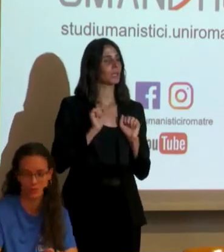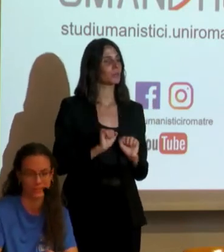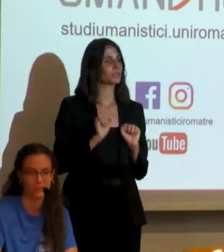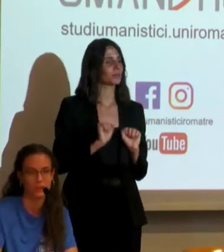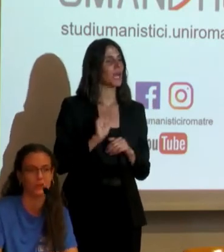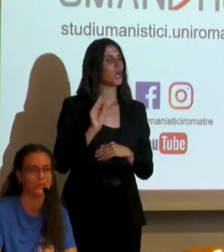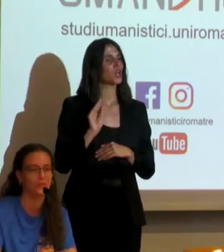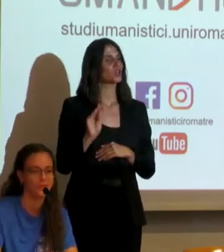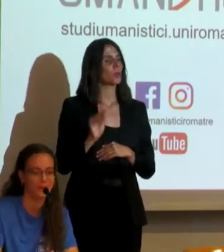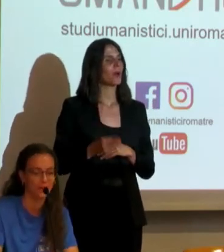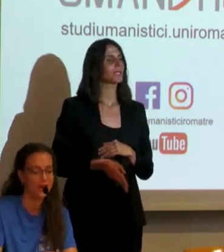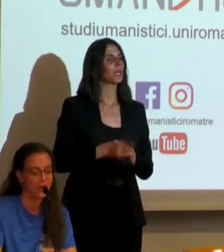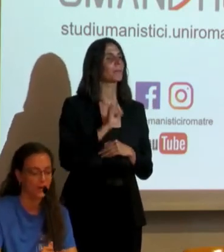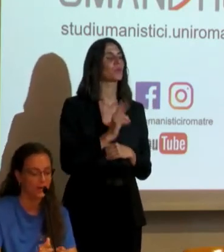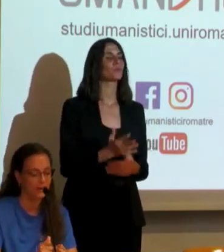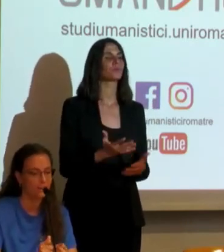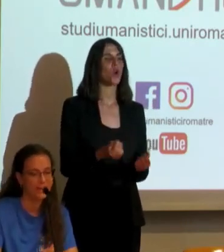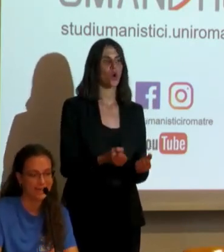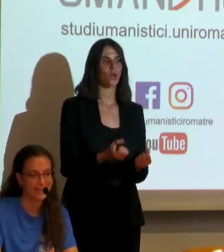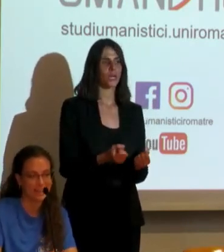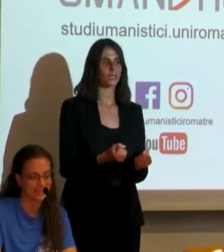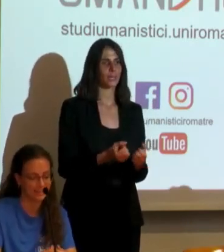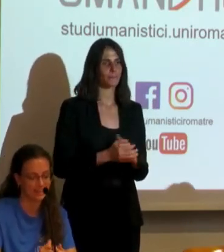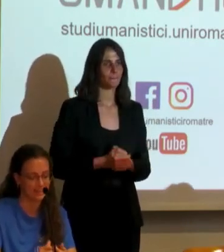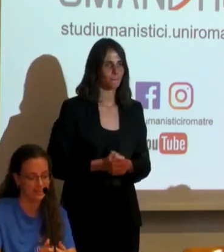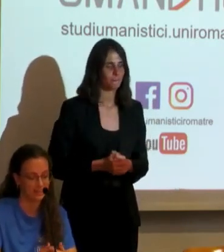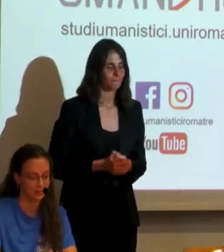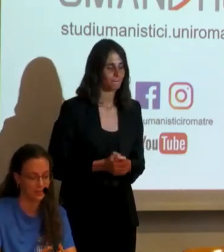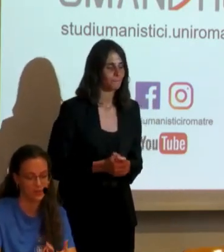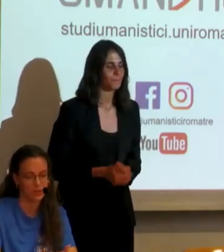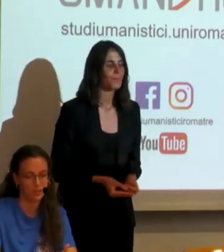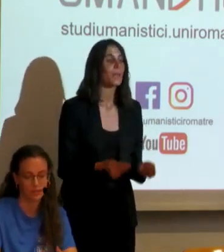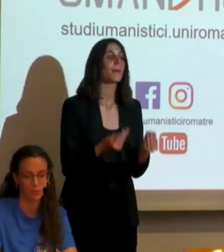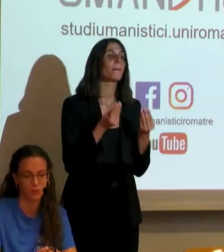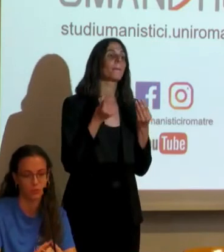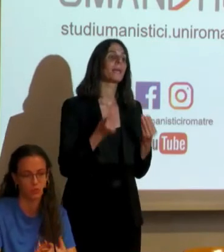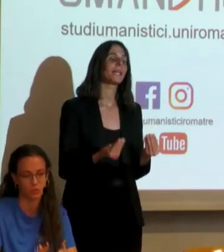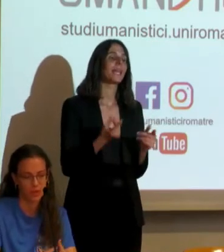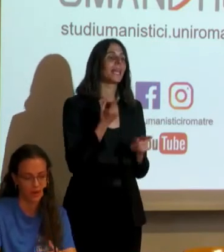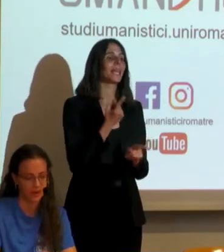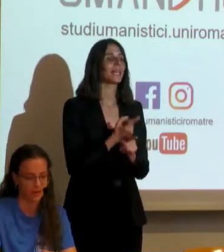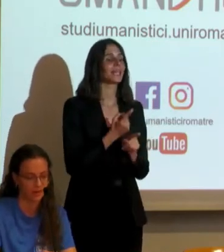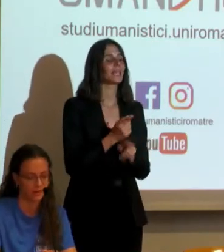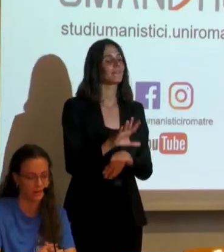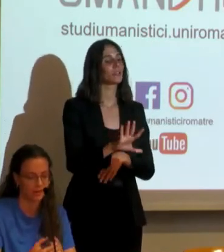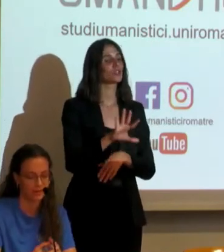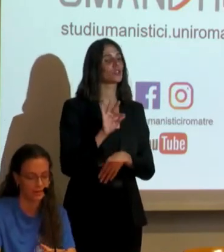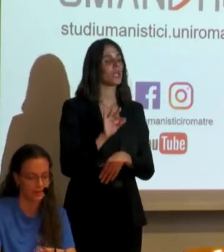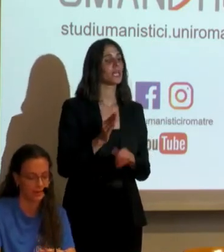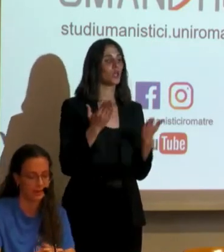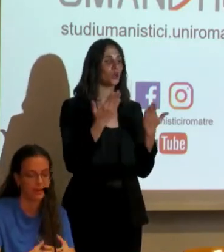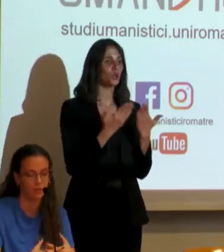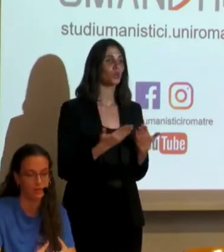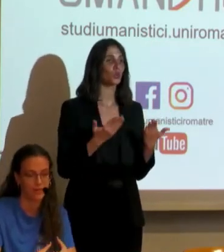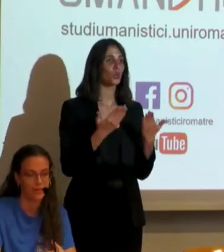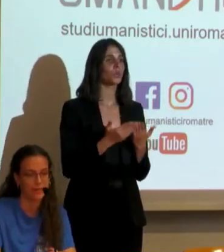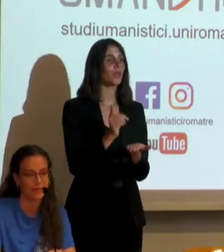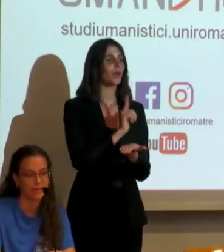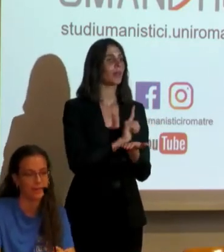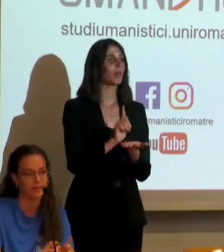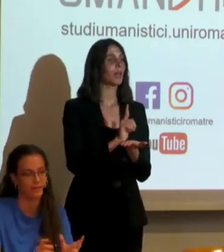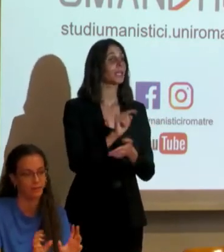più sostanziosa, ovvero perché si dovrebbe scegliere appunto di studiare lettere a Roma